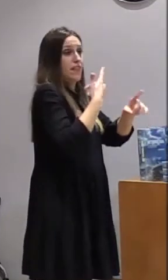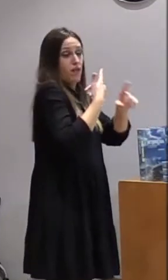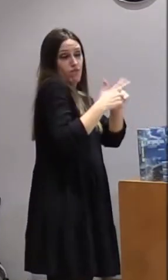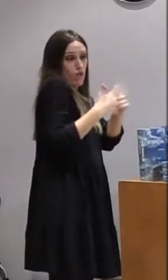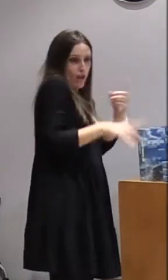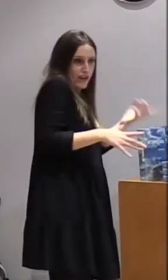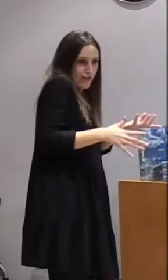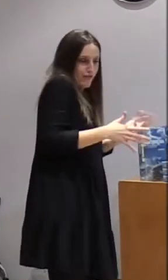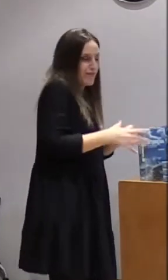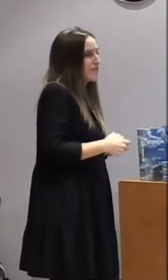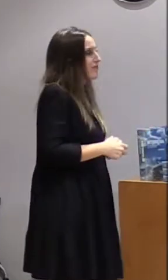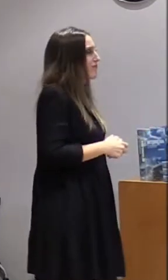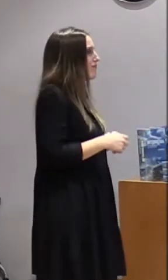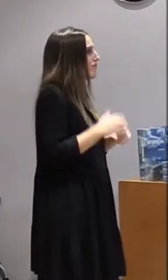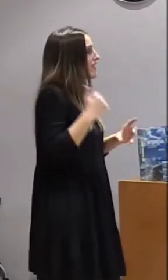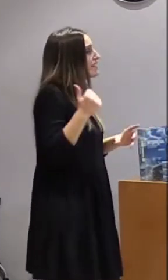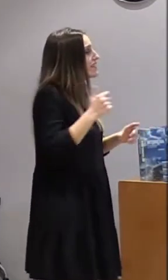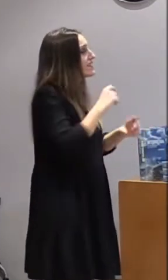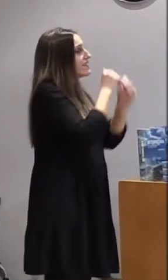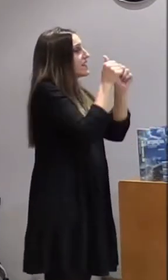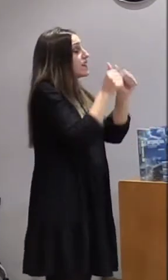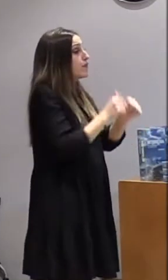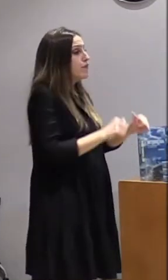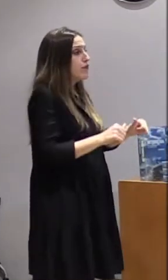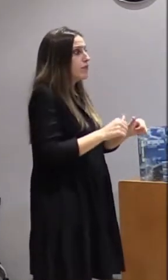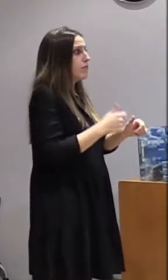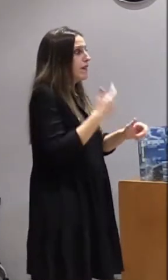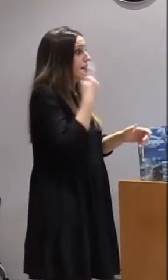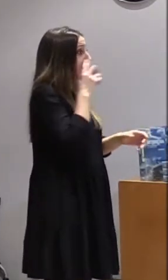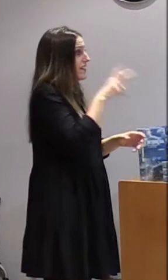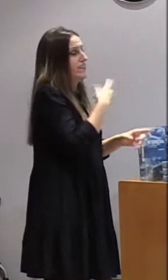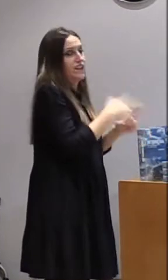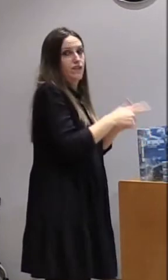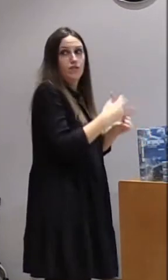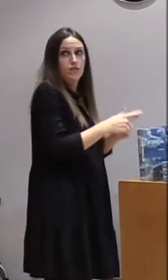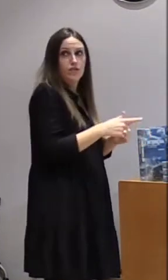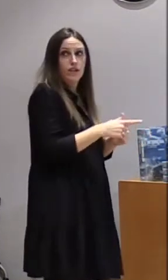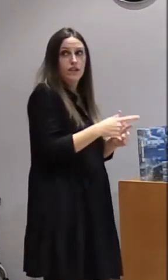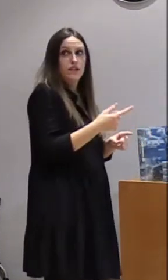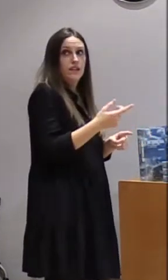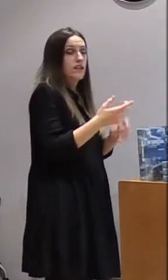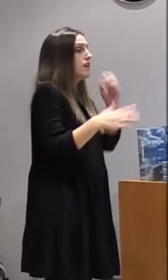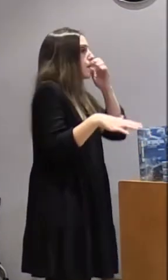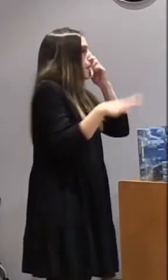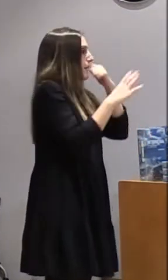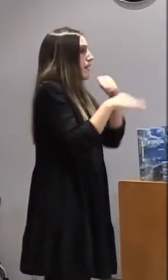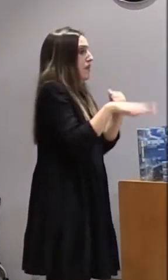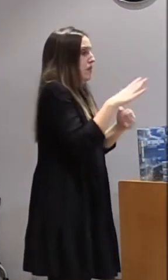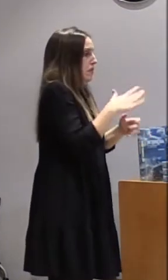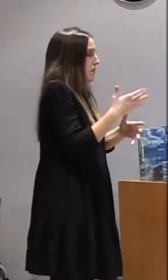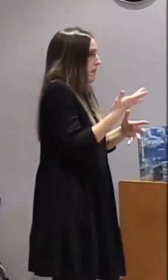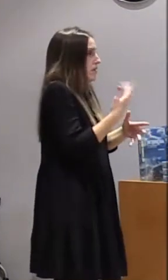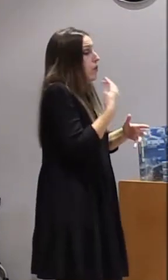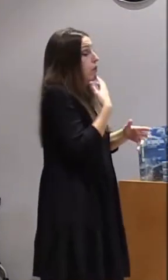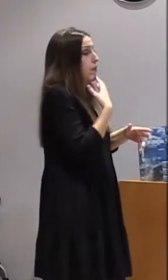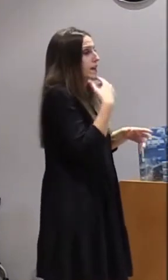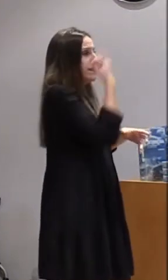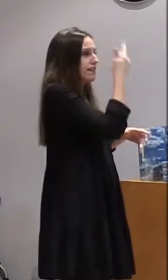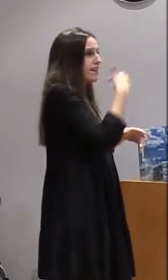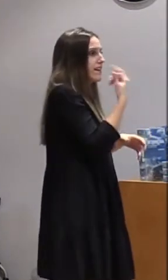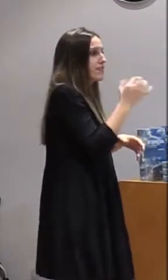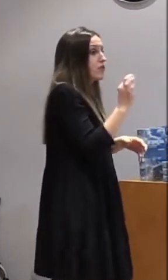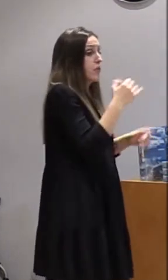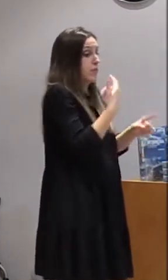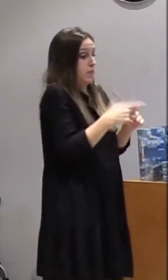familiar. Bueno, esa manera de identificar cosas en los sitios más insospechados y ver caras o ver objetos